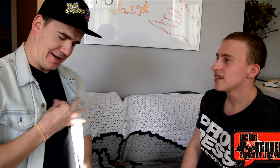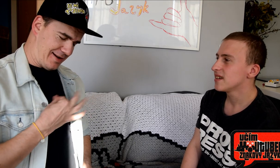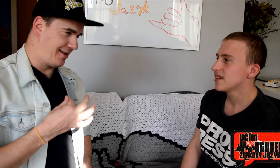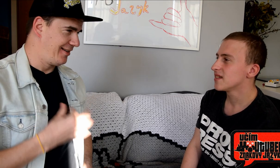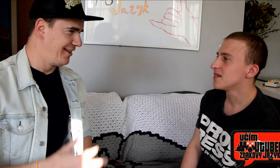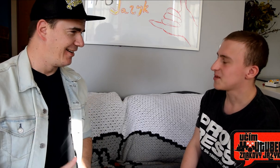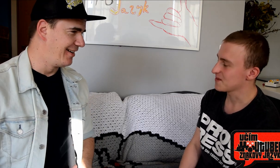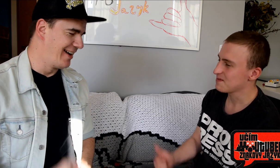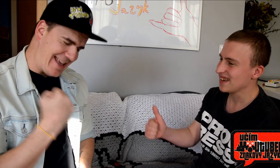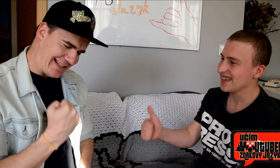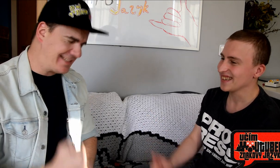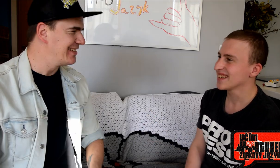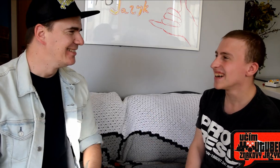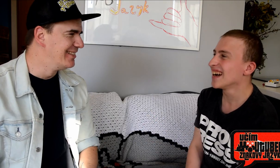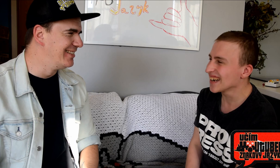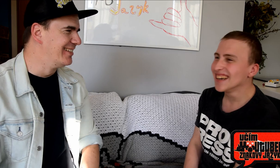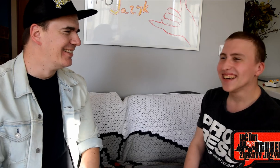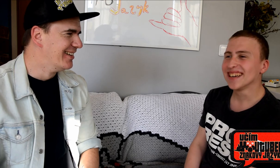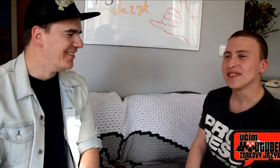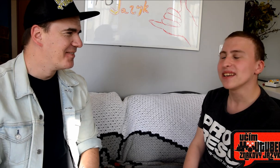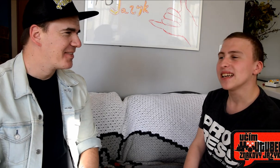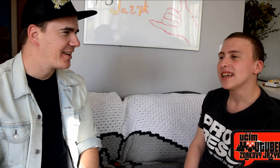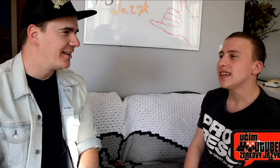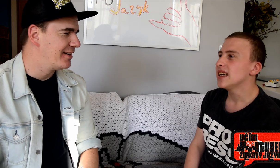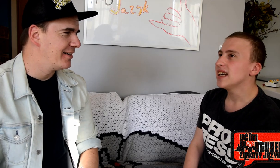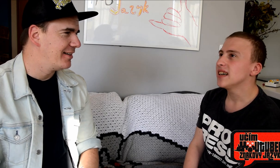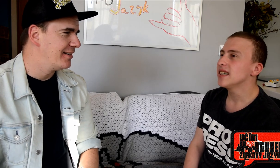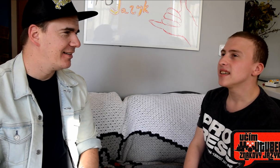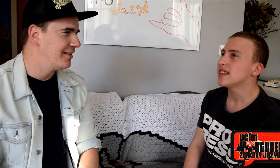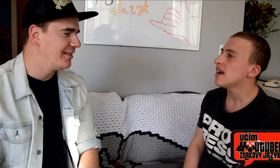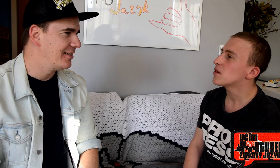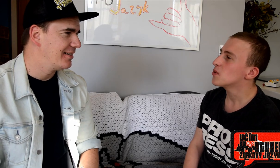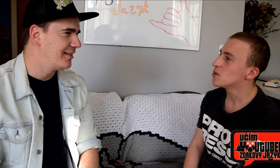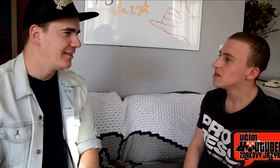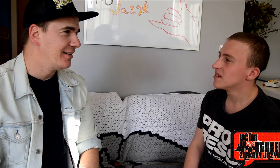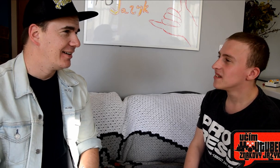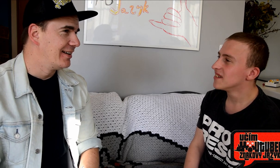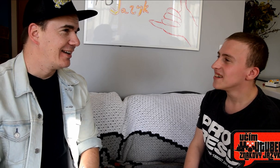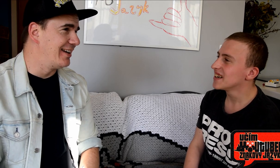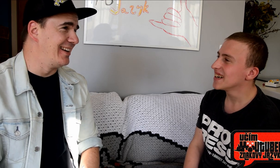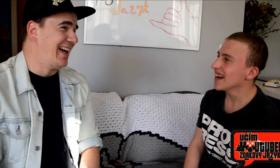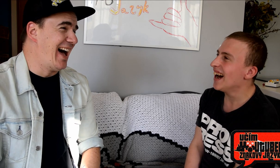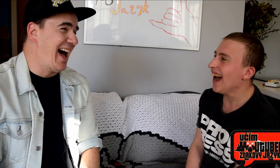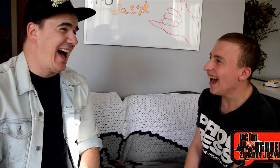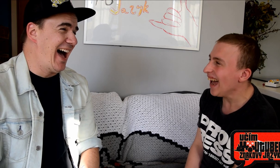je mi to jedno. Super. Yes. Dobrý. Srádu.